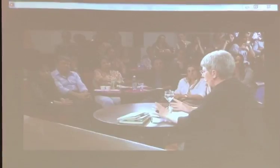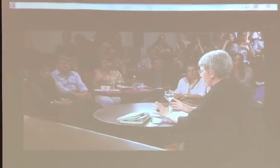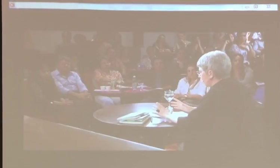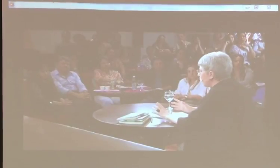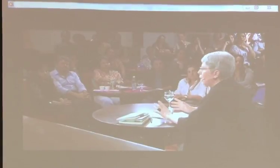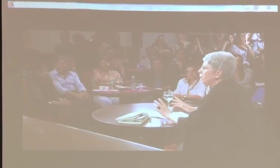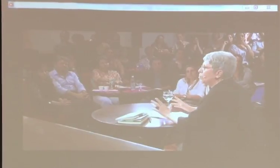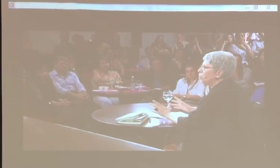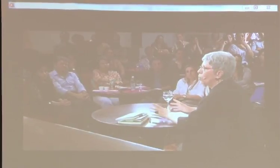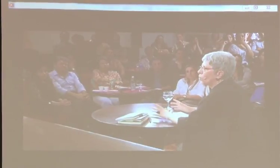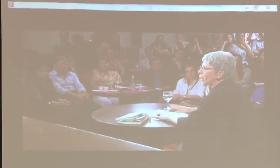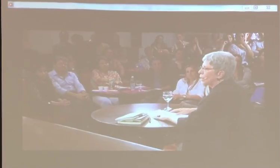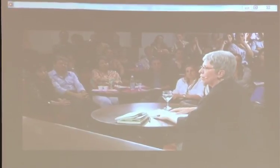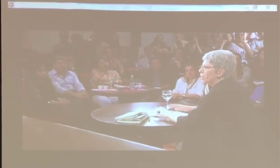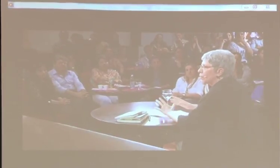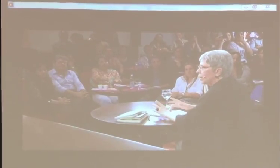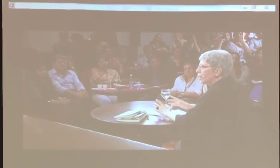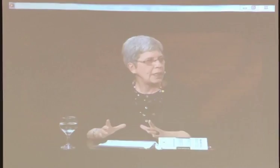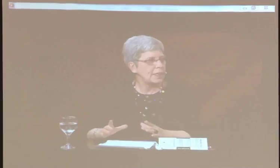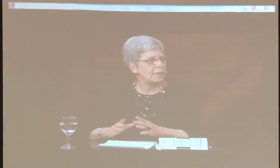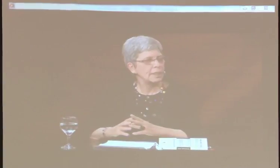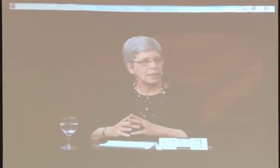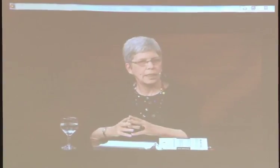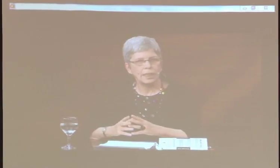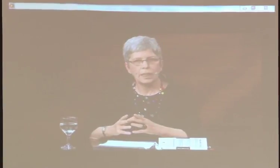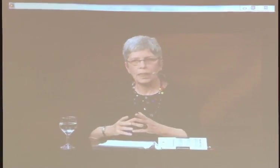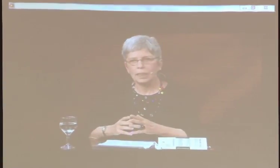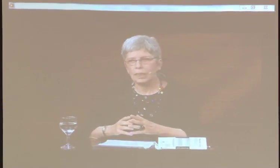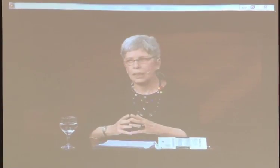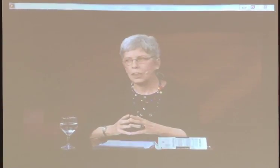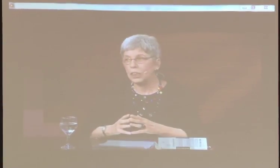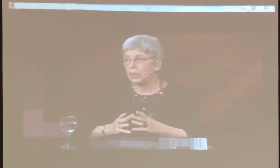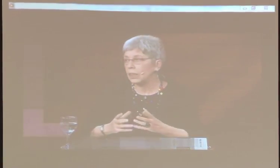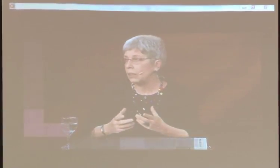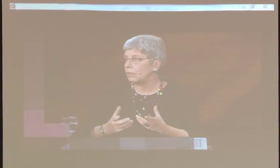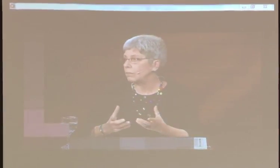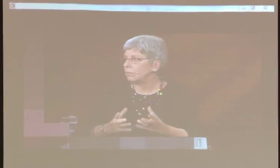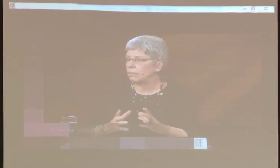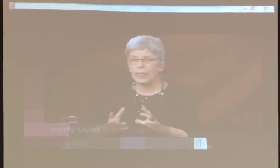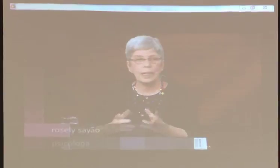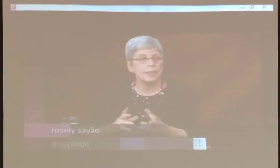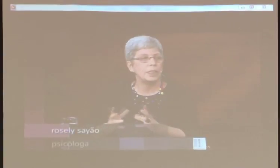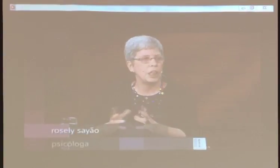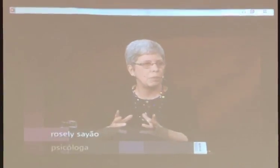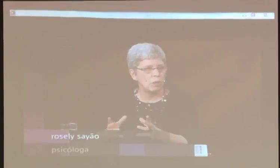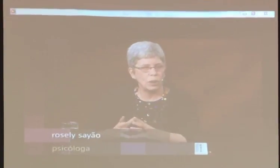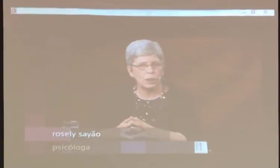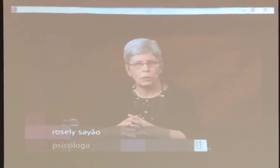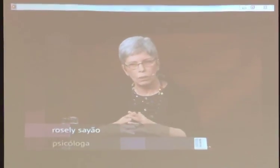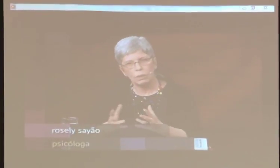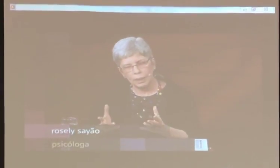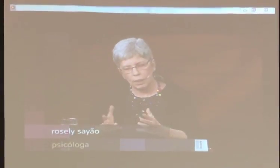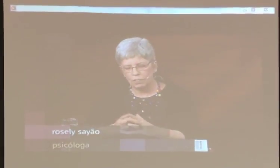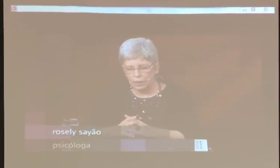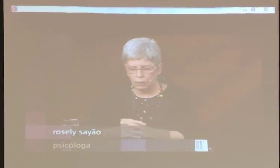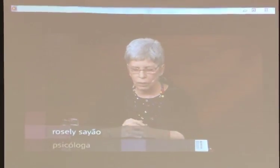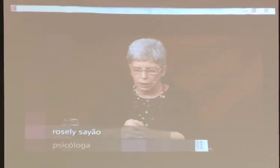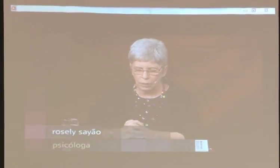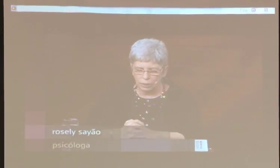Vamos falar um pouco desta família que tinha um caráter hegemônico até o final dos anos